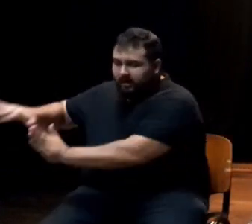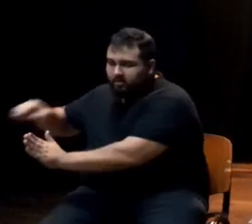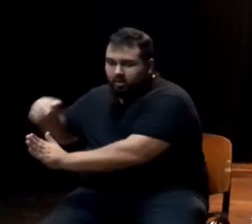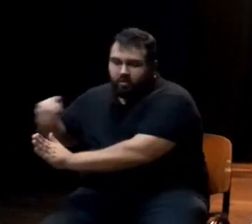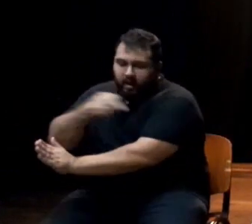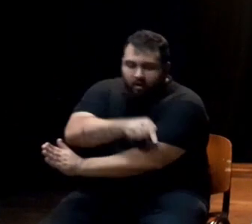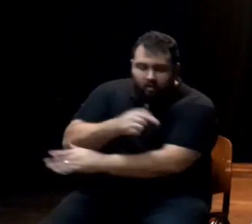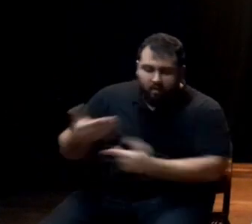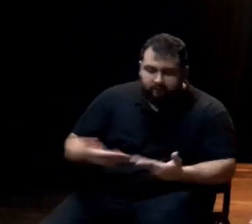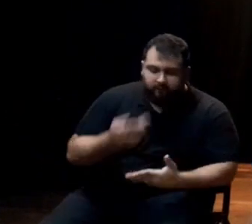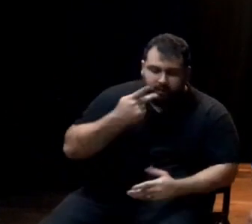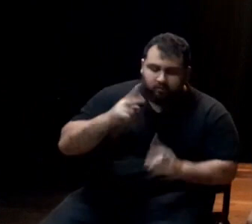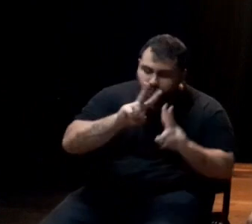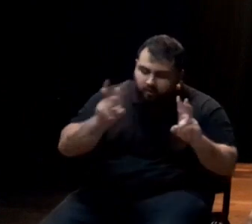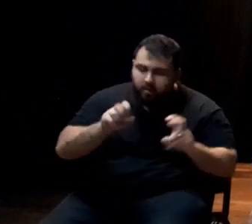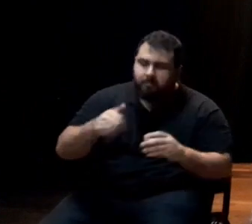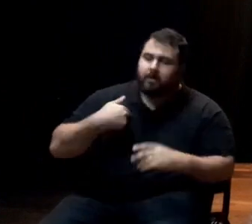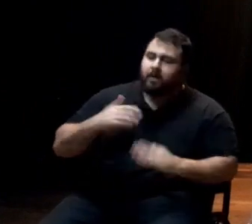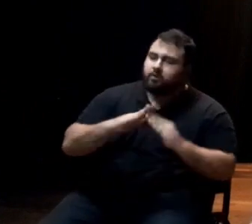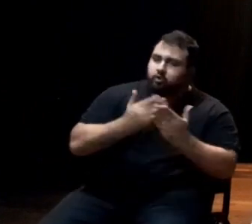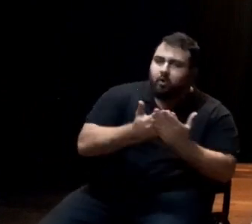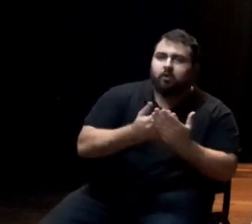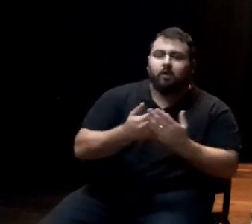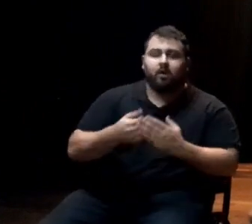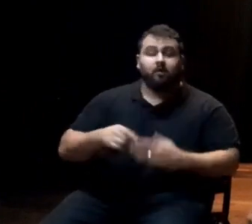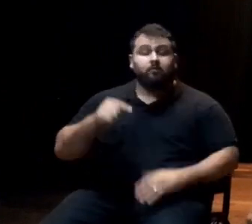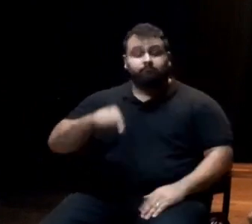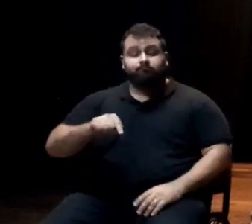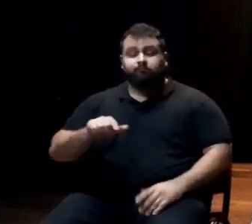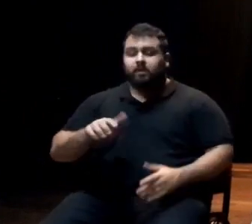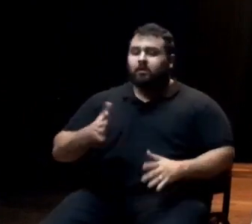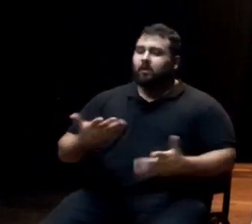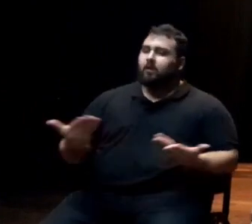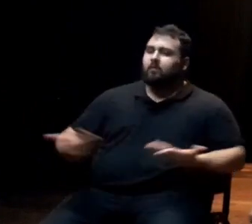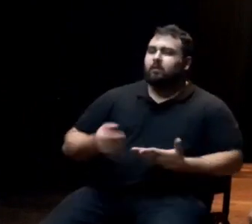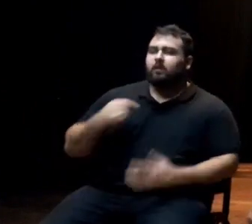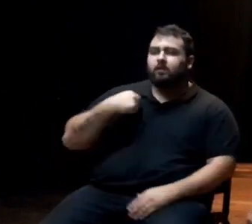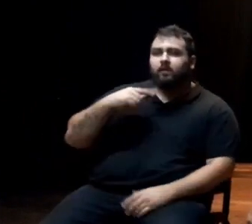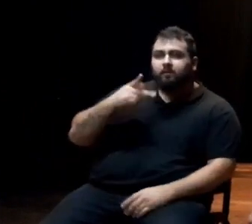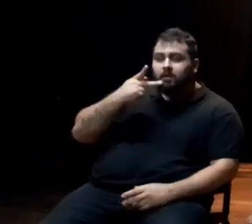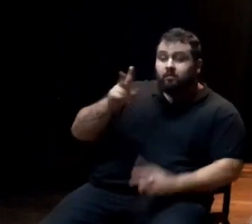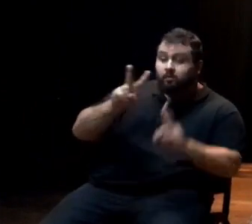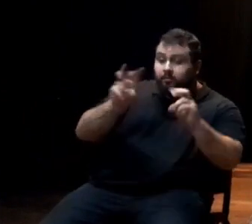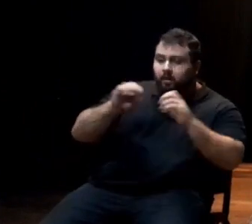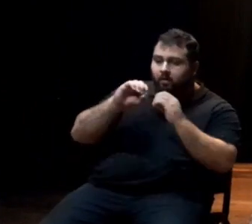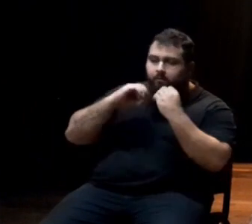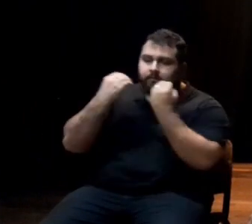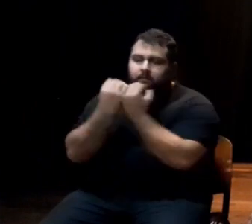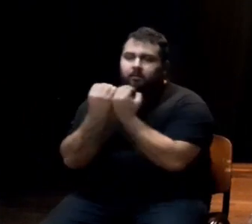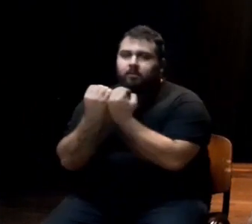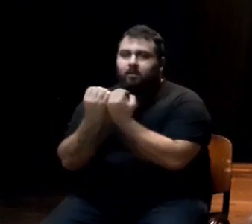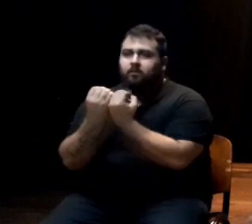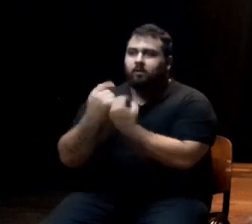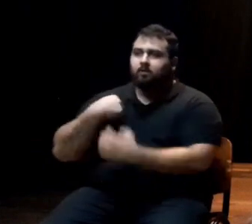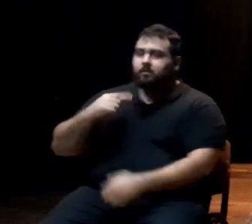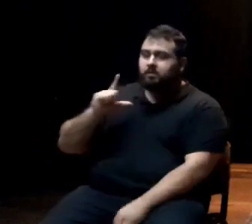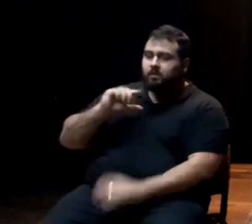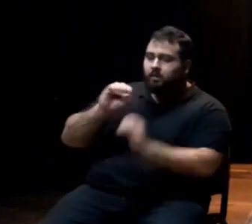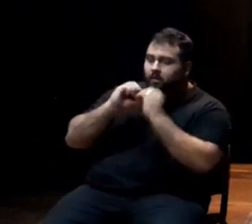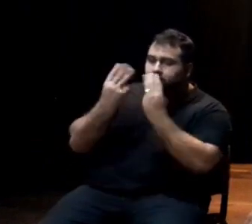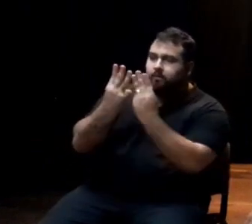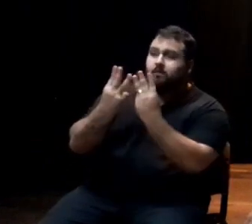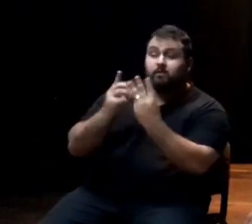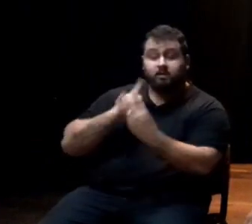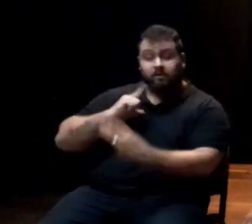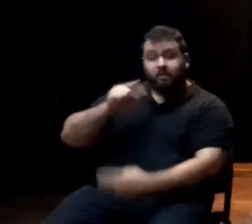se comunica muito com uma coisa que a gente estava viajando hoje na oficina, que teve antes do espetáculo, que é a questão do corpo poético, que um cara chamado Jacques Lecoq